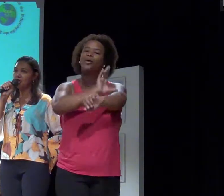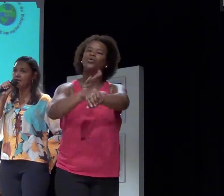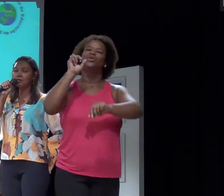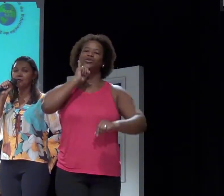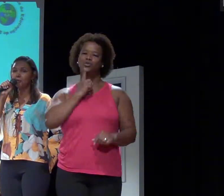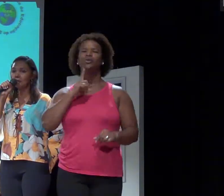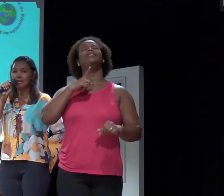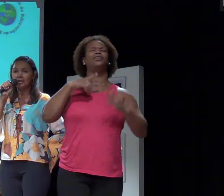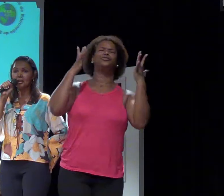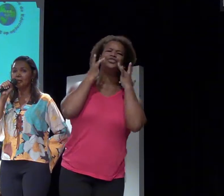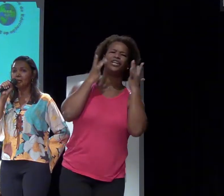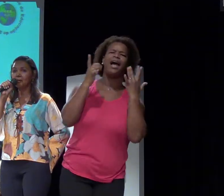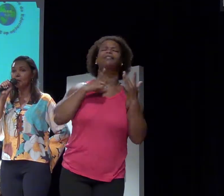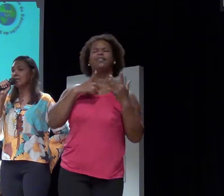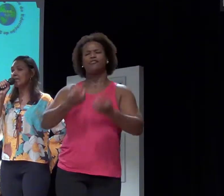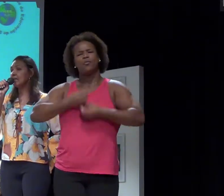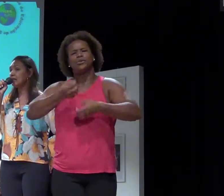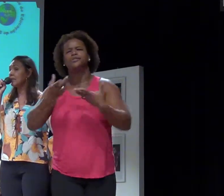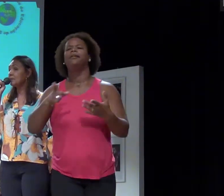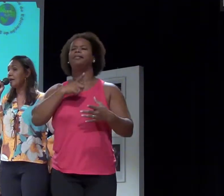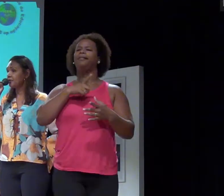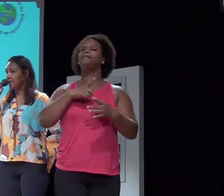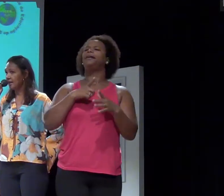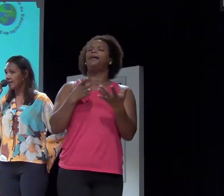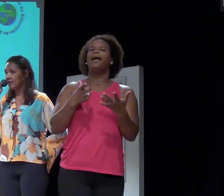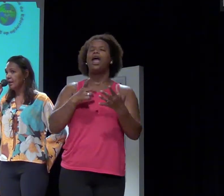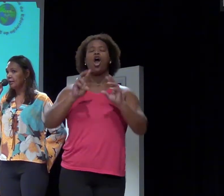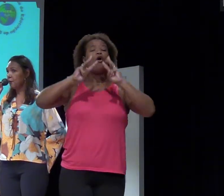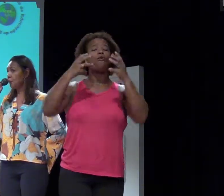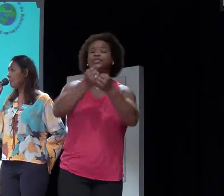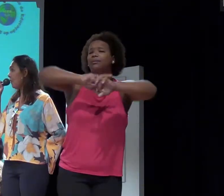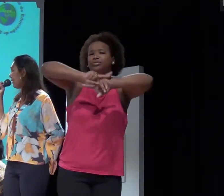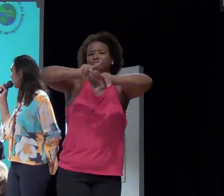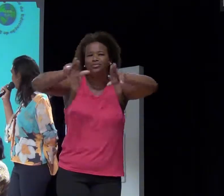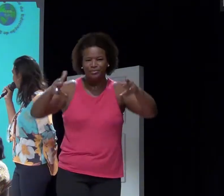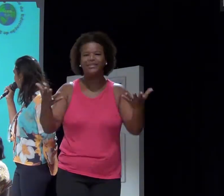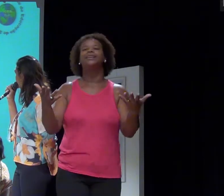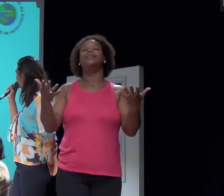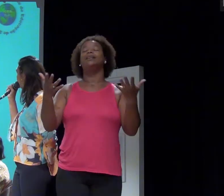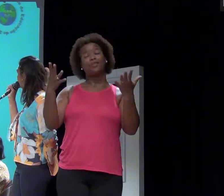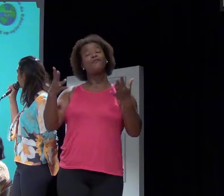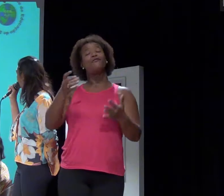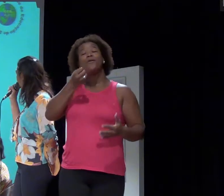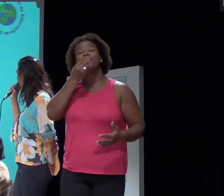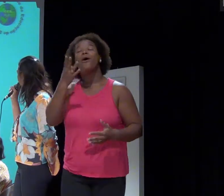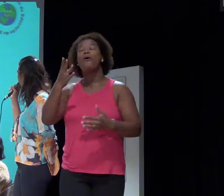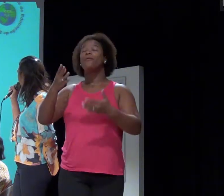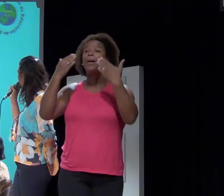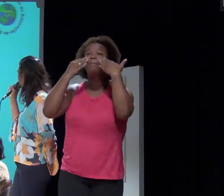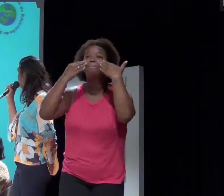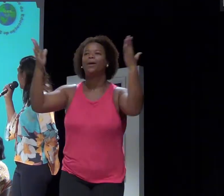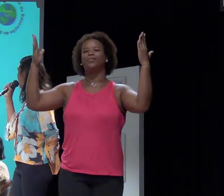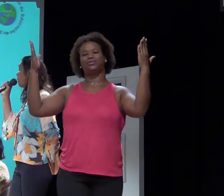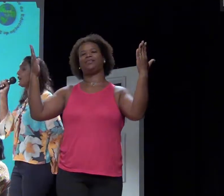Teve teatro, teve poesia, teve oficinas das mais diversas. Então, foi um momento assim, de visibilidade muito grande